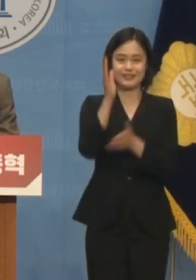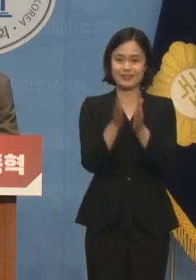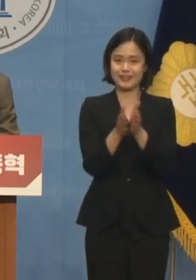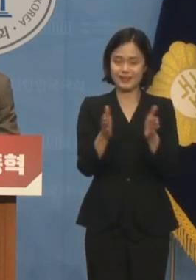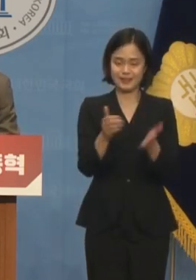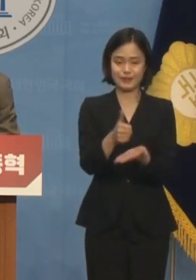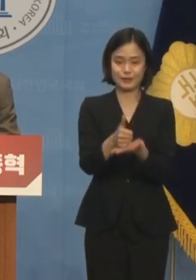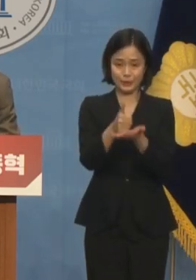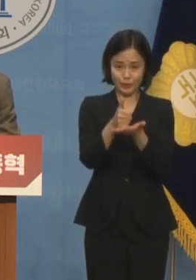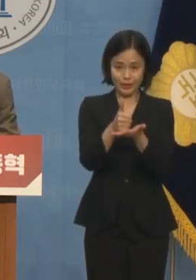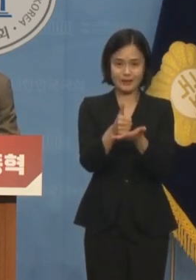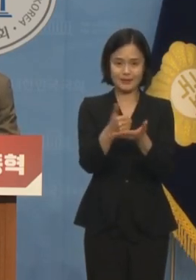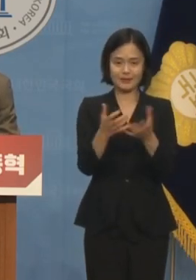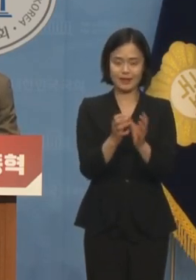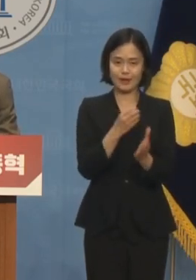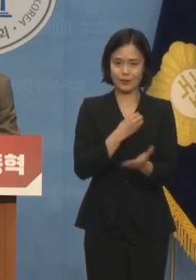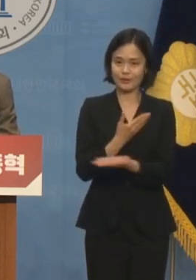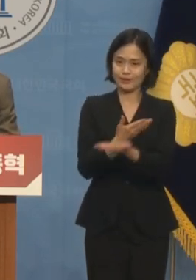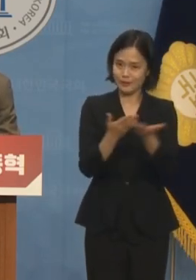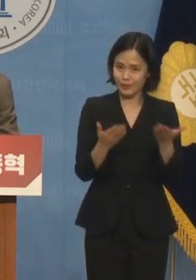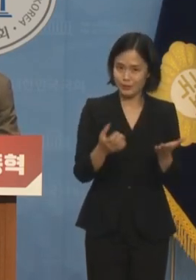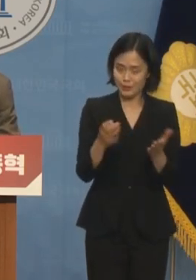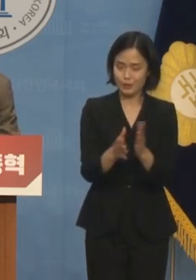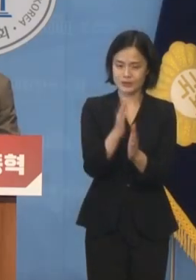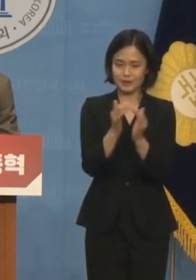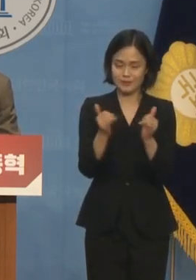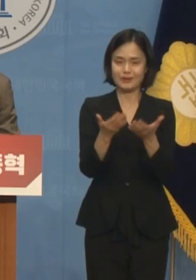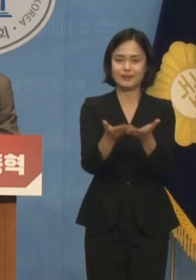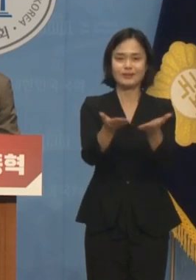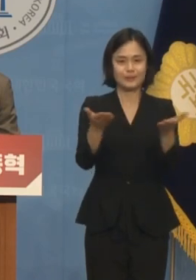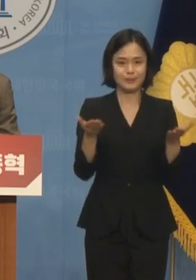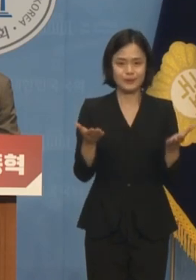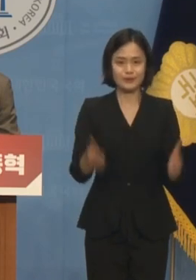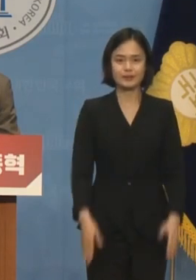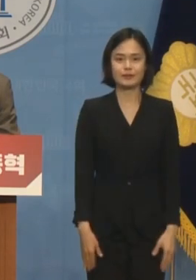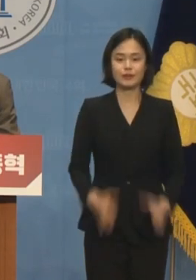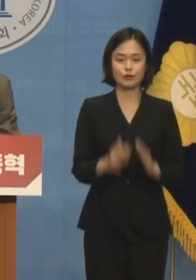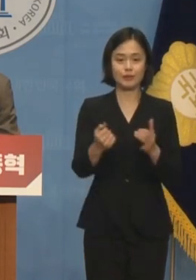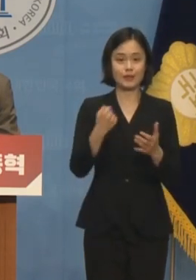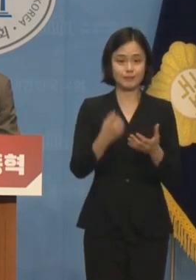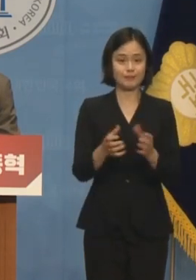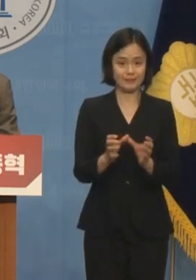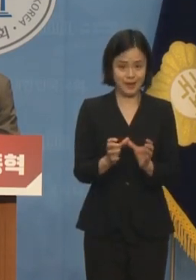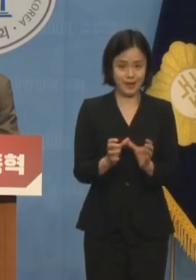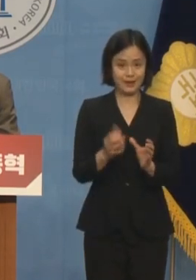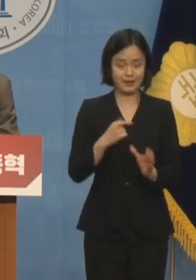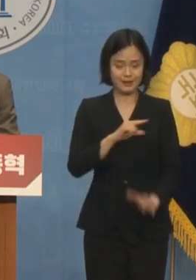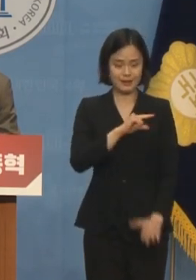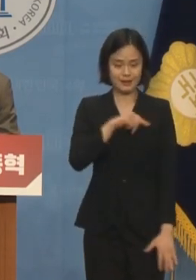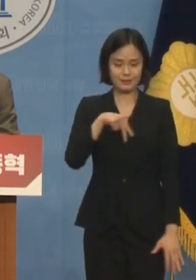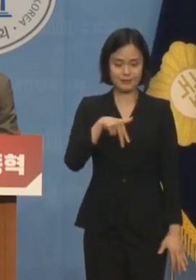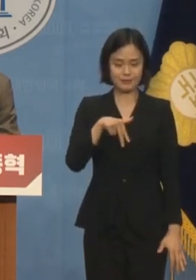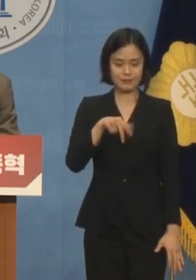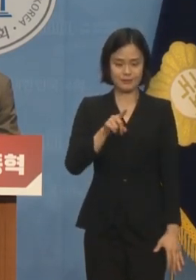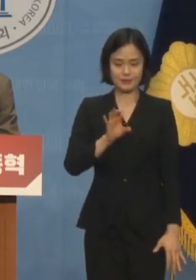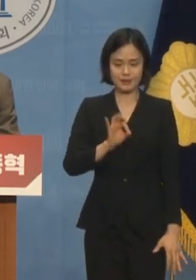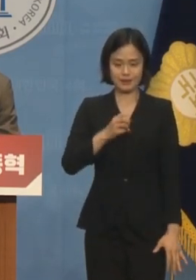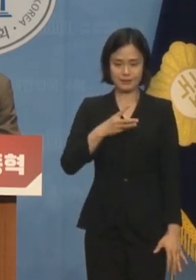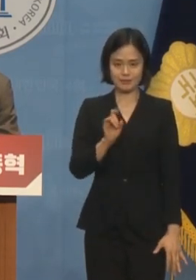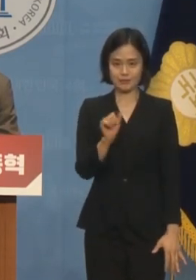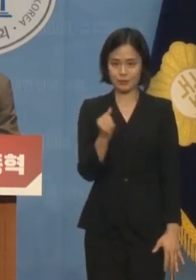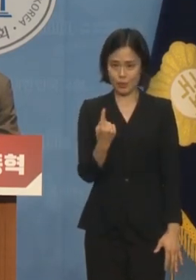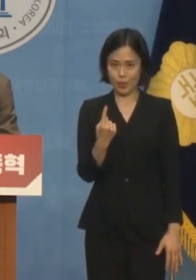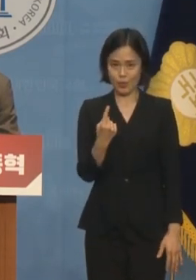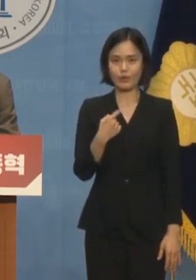존경하는 당원 여러분, 그리고 동료 시민 여러분, 국민의힘 장동혁 의원입니다. 저는 이번